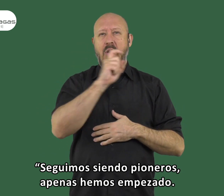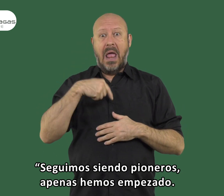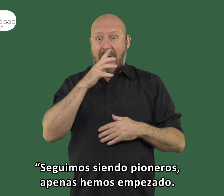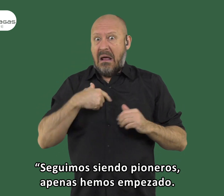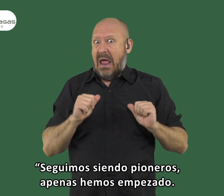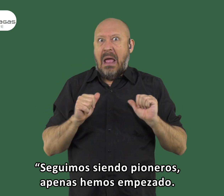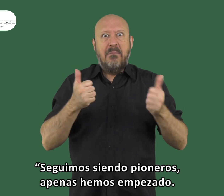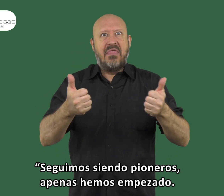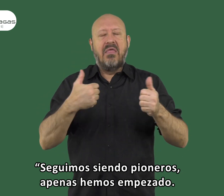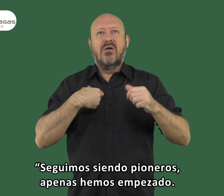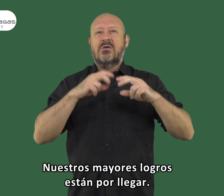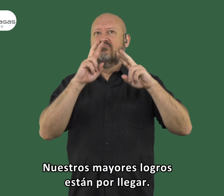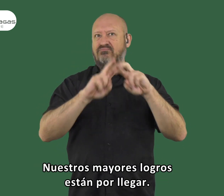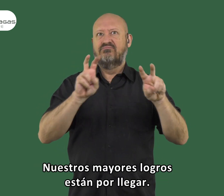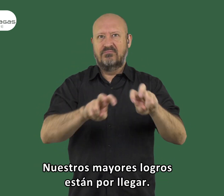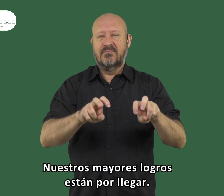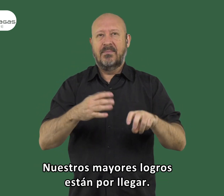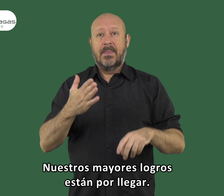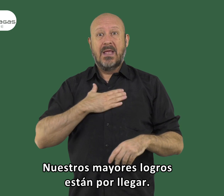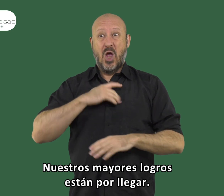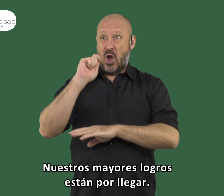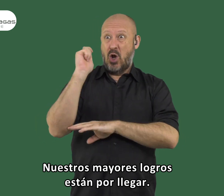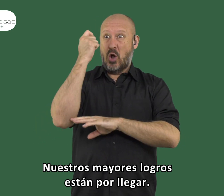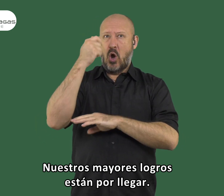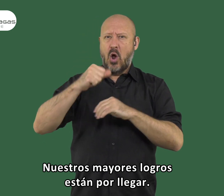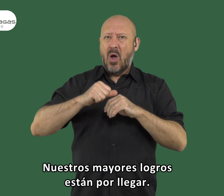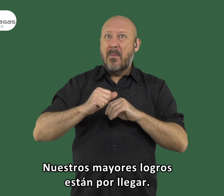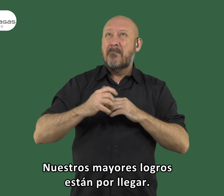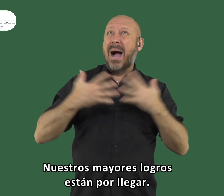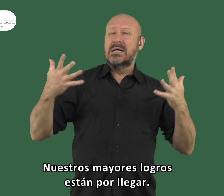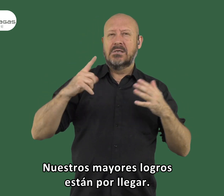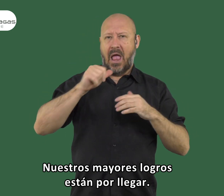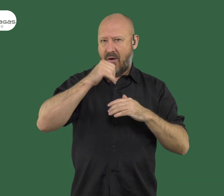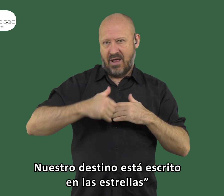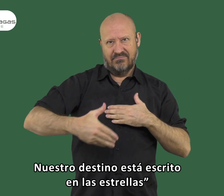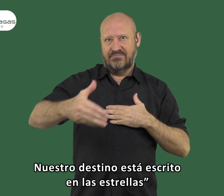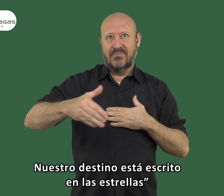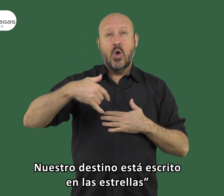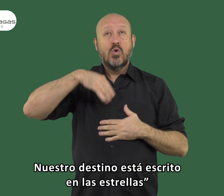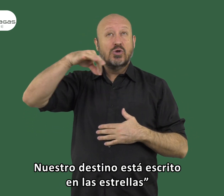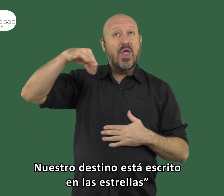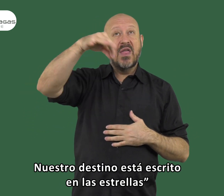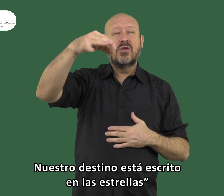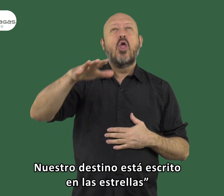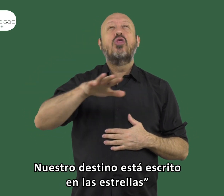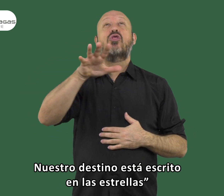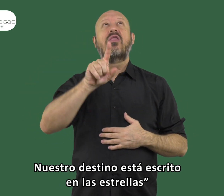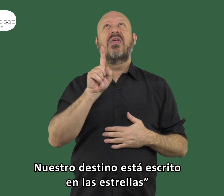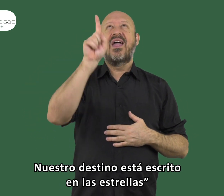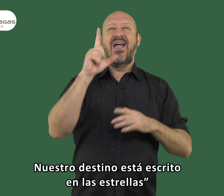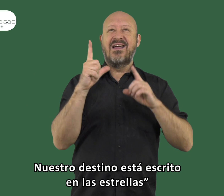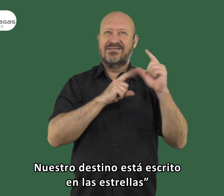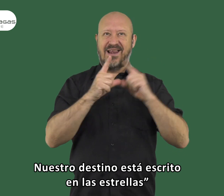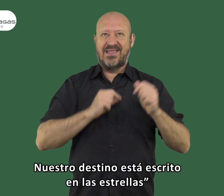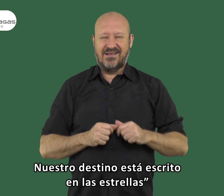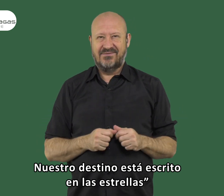Y apenas hemos empezado. Nuestros mayores logros están por llegar. Nuestro destino está